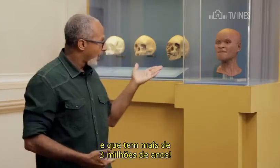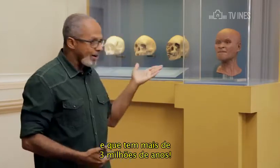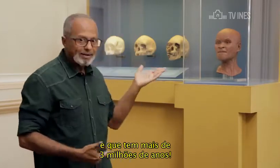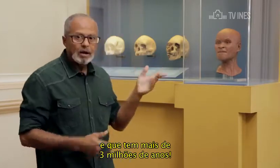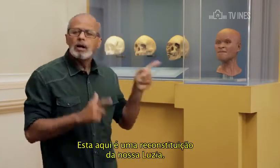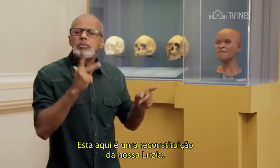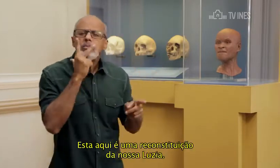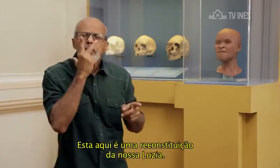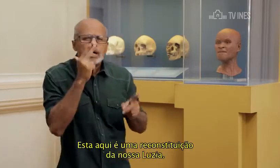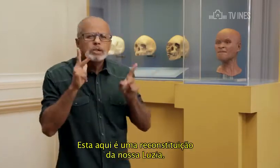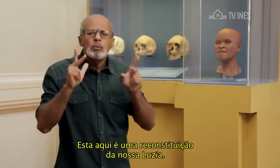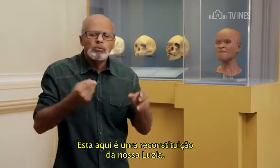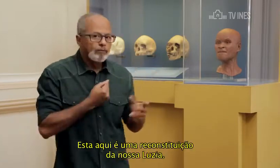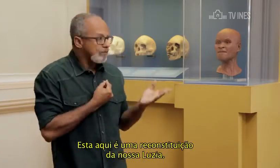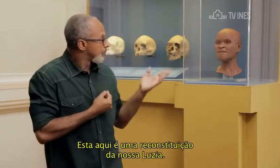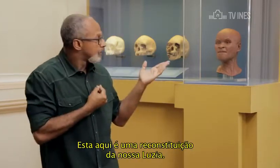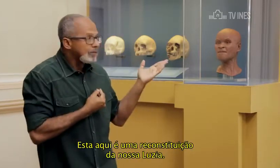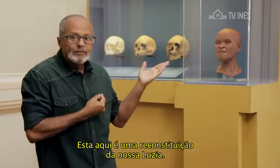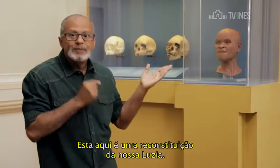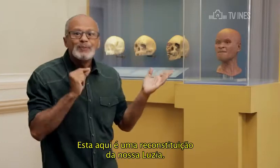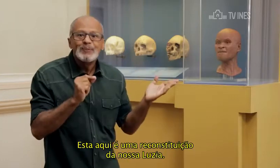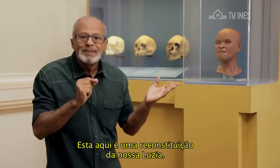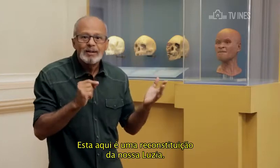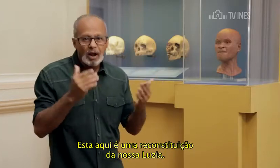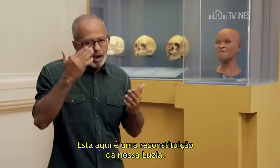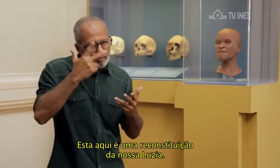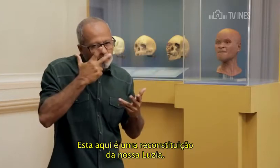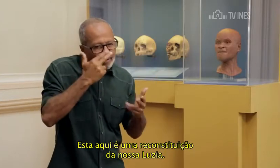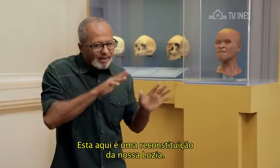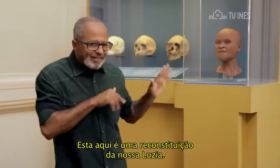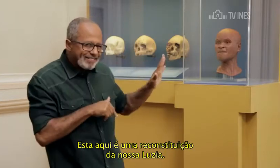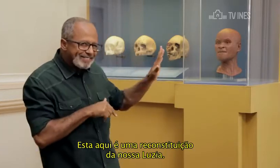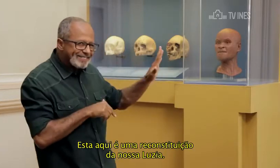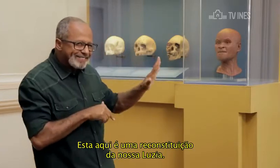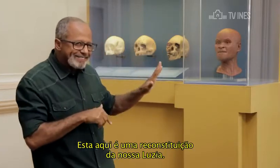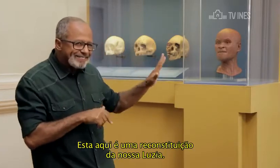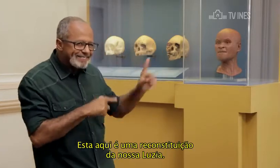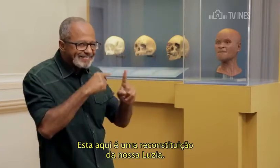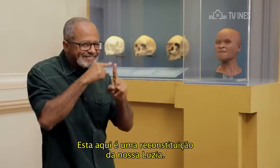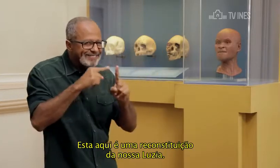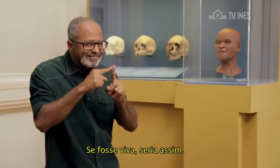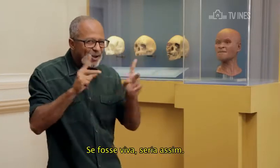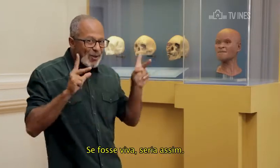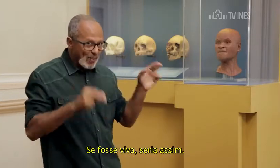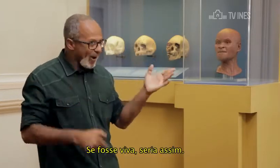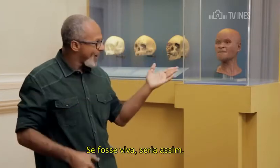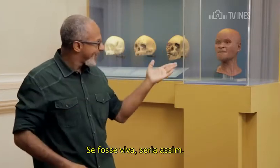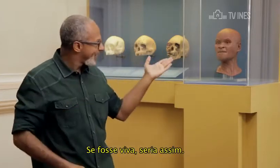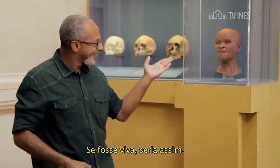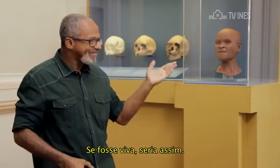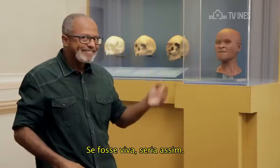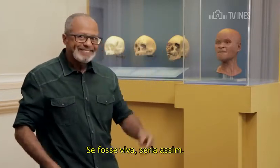Esta aqui é uma reconstituição da nossa Luzia. Se fosse viva, seria assim.